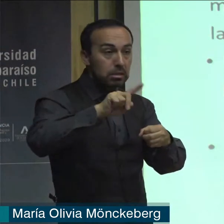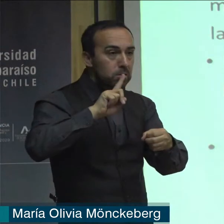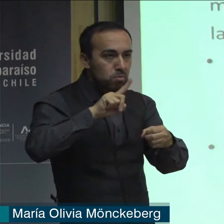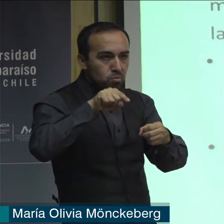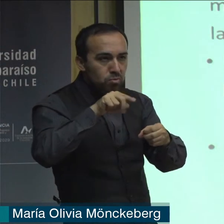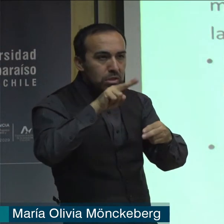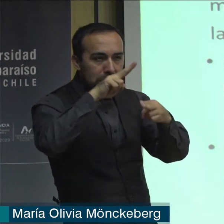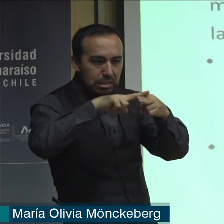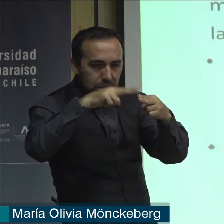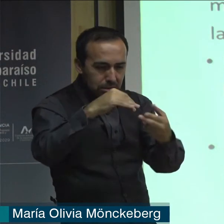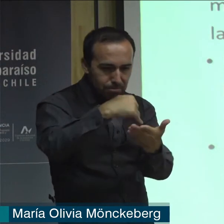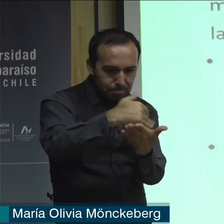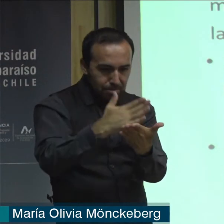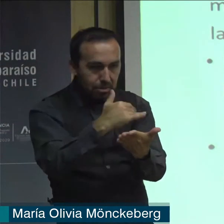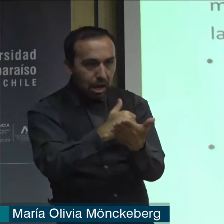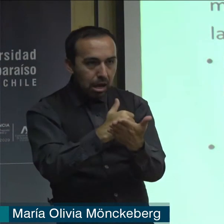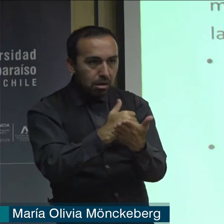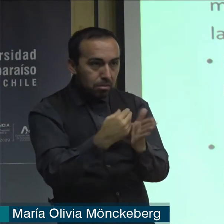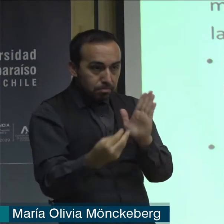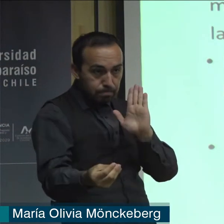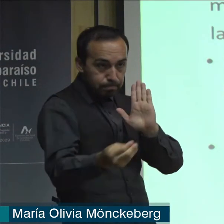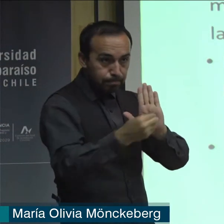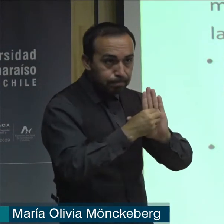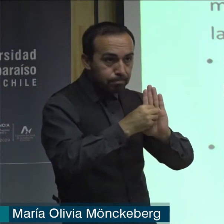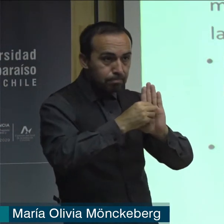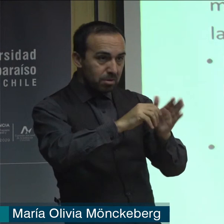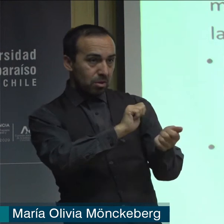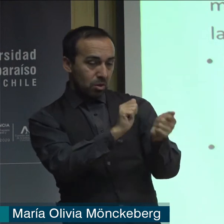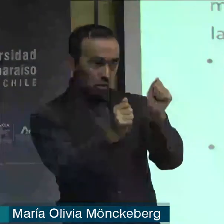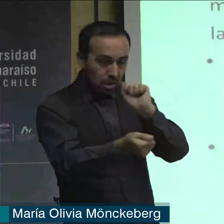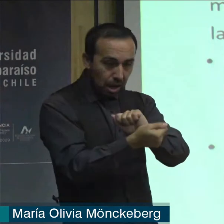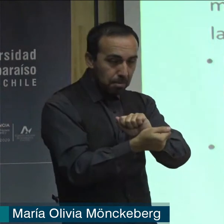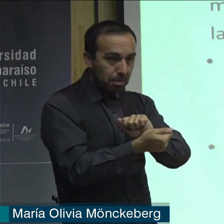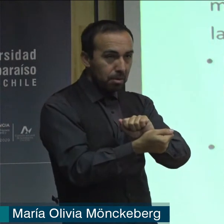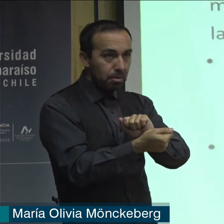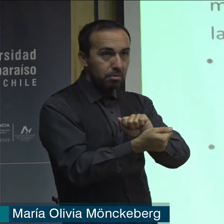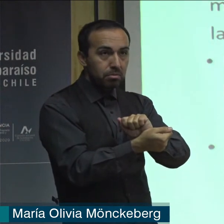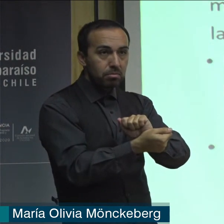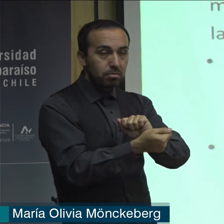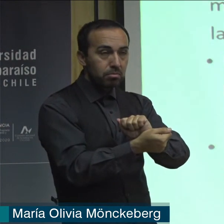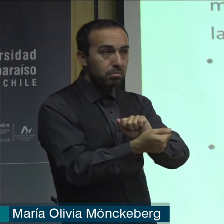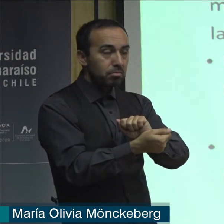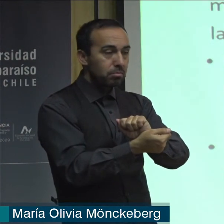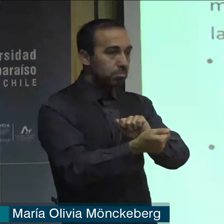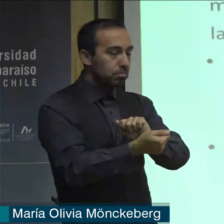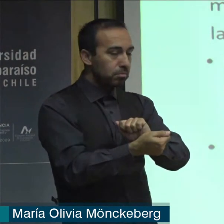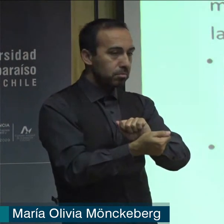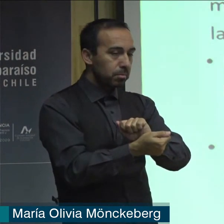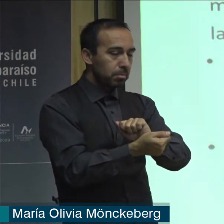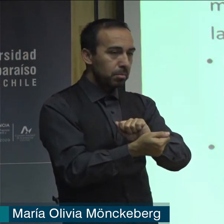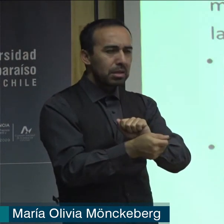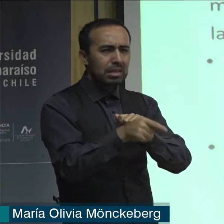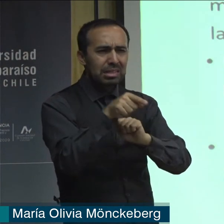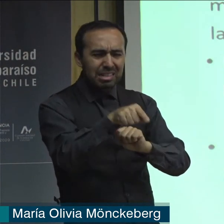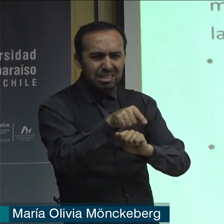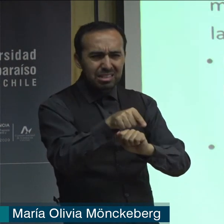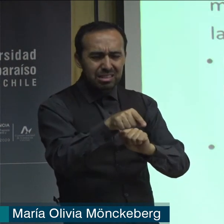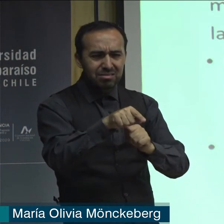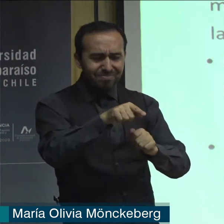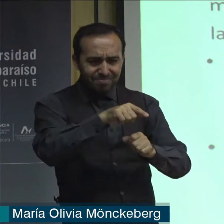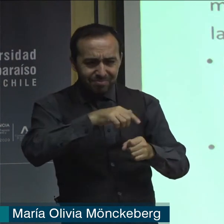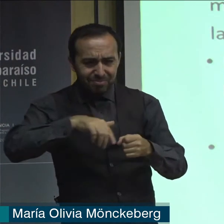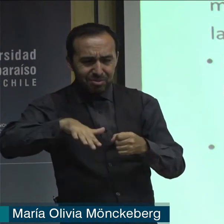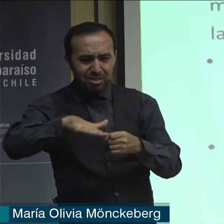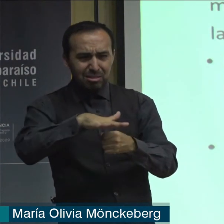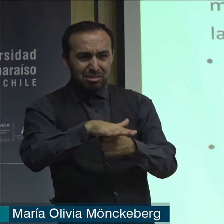establecer estos cambios estas contrarreformas Este esta este romper